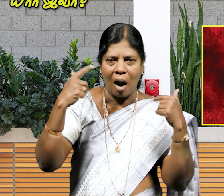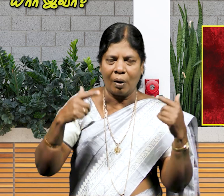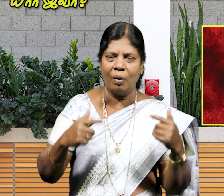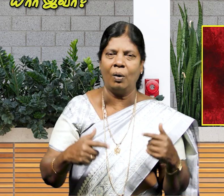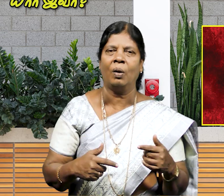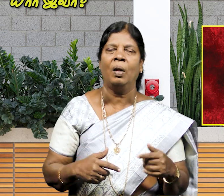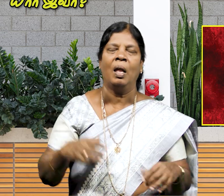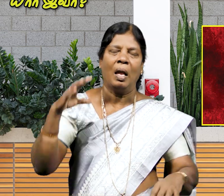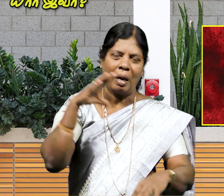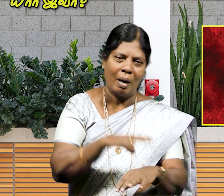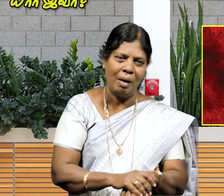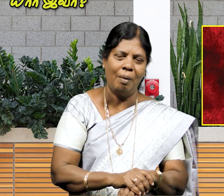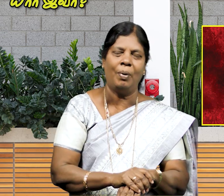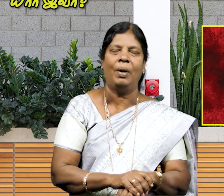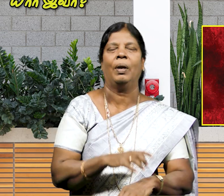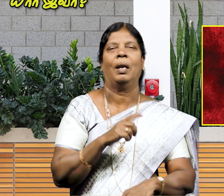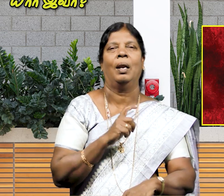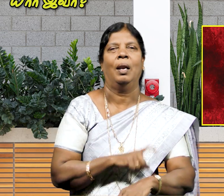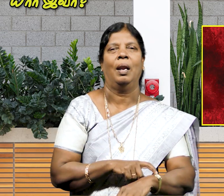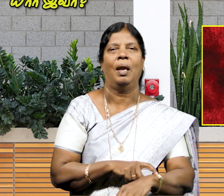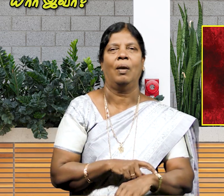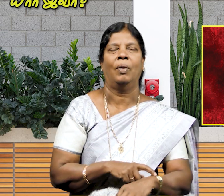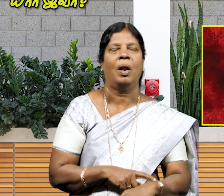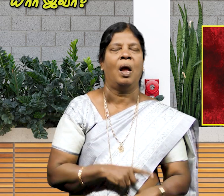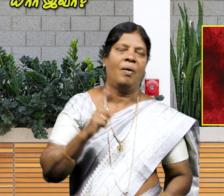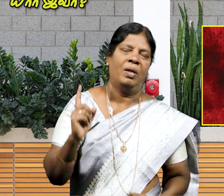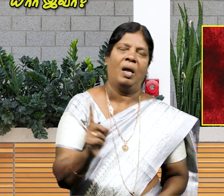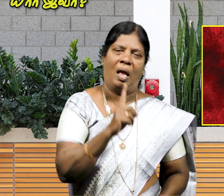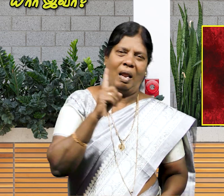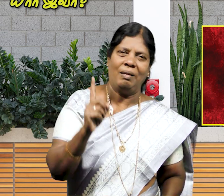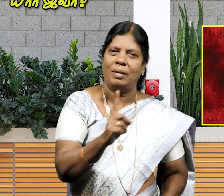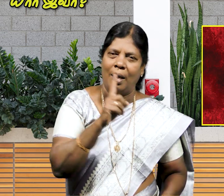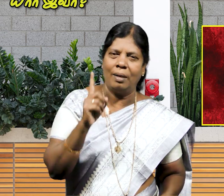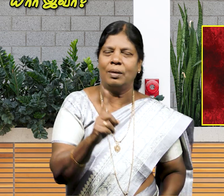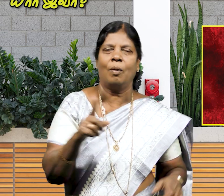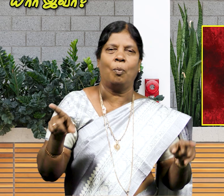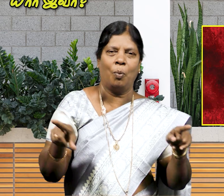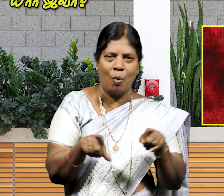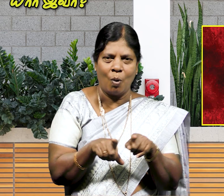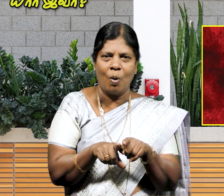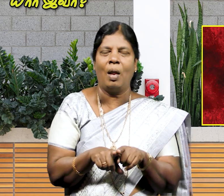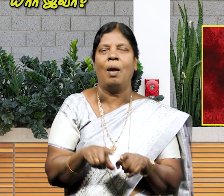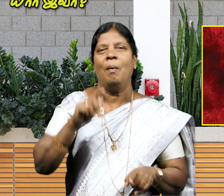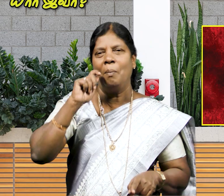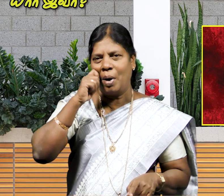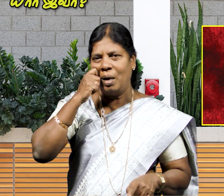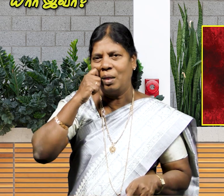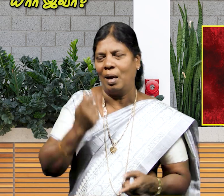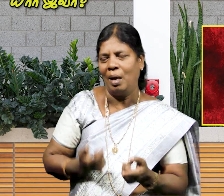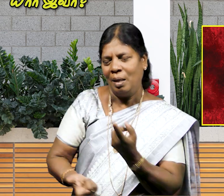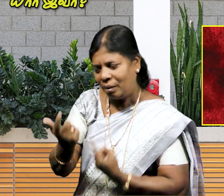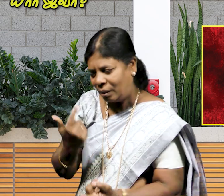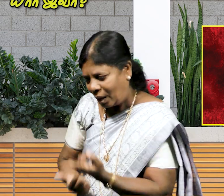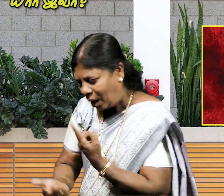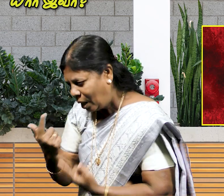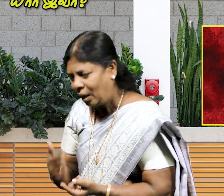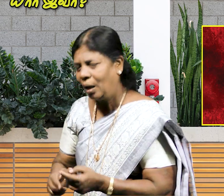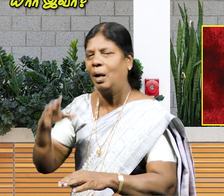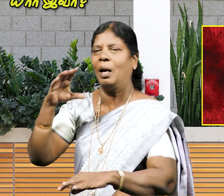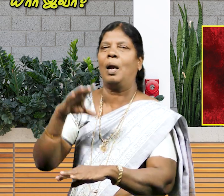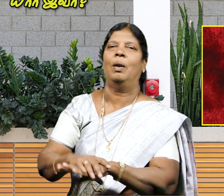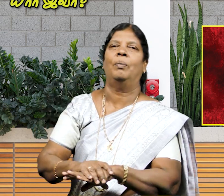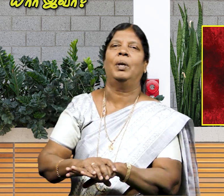நிலை வரைக்குமாக, கண்டுபிடிக்கும் வரைக்கும் அவன் அலைந்தது போல மனிதனை தேடி கண்டுபிடிக்கிற அளவிற்கும்